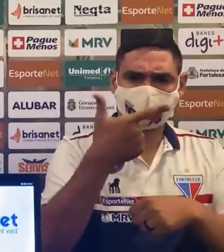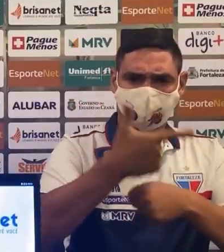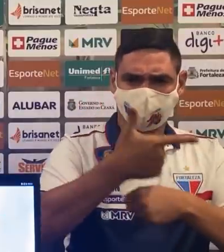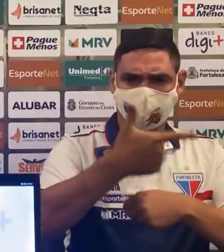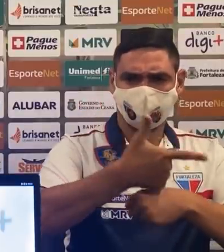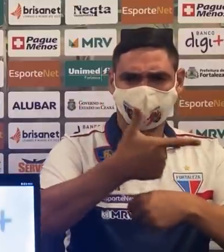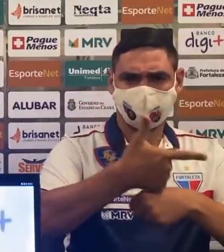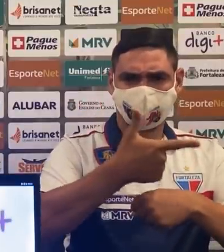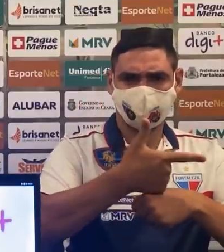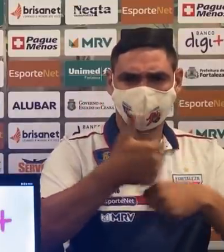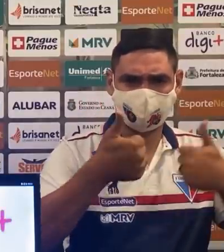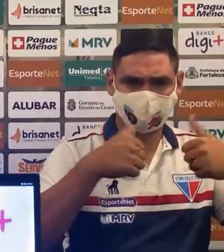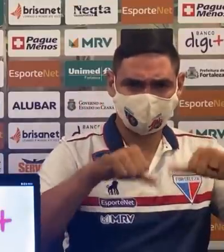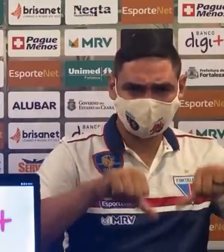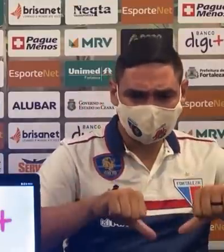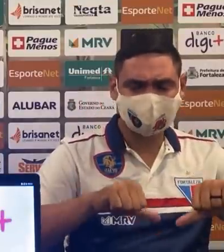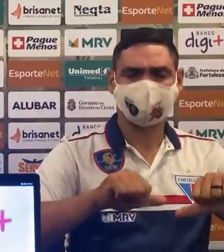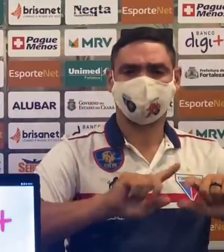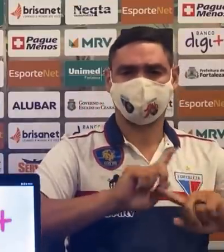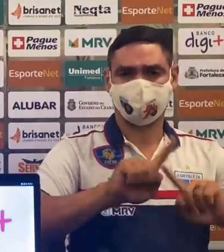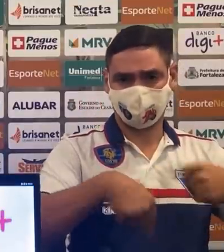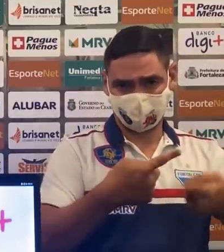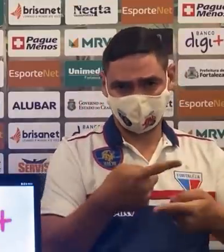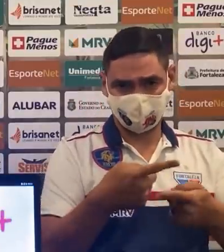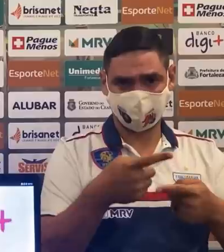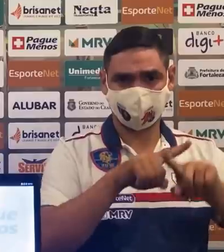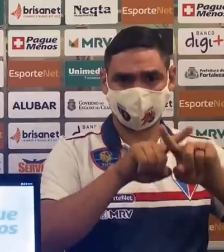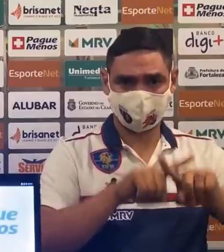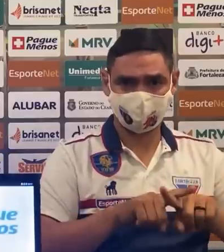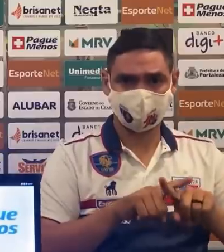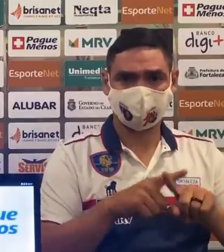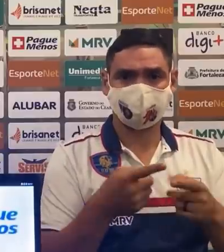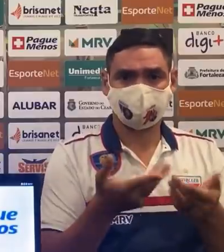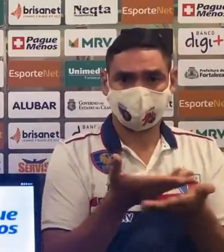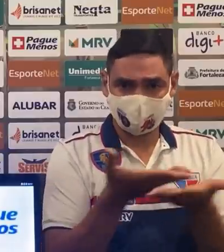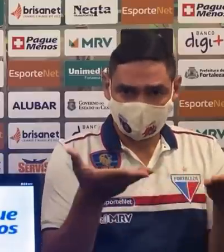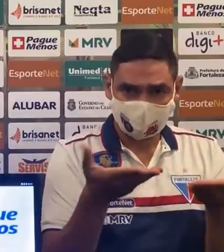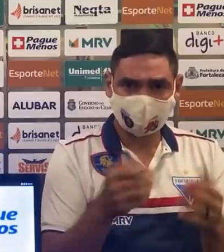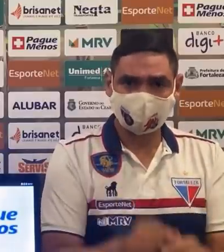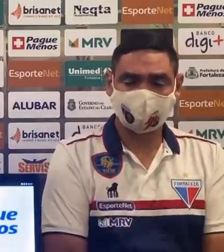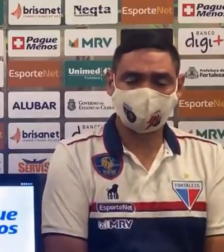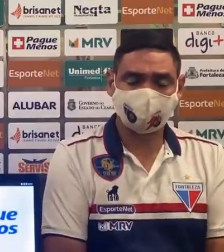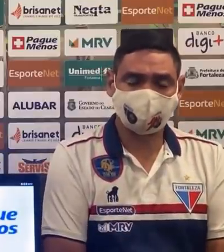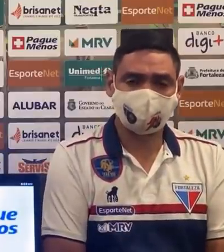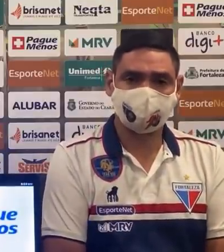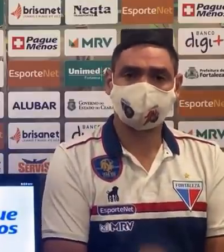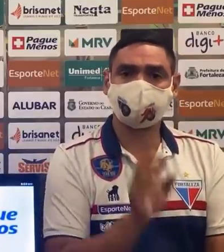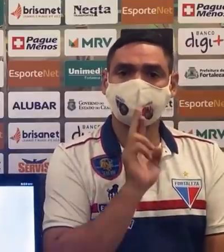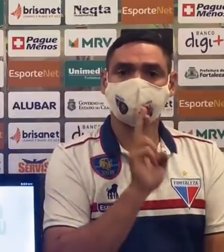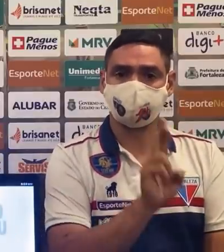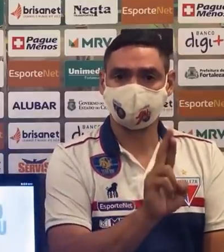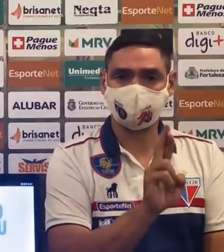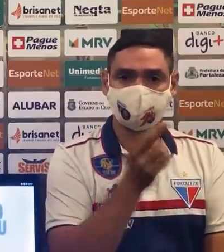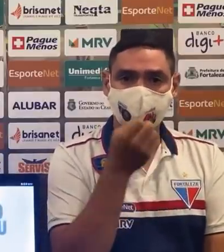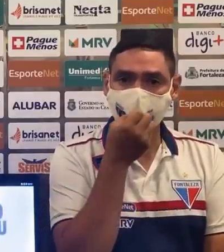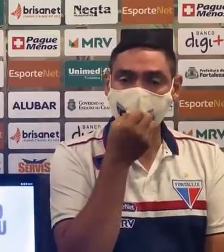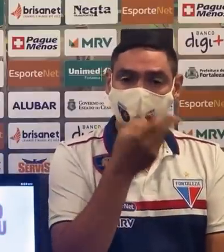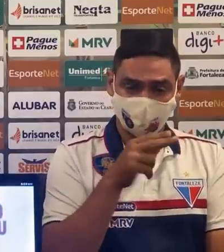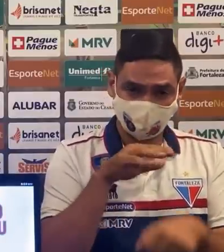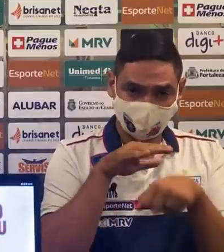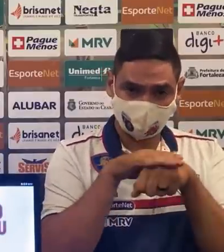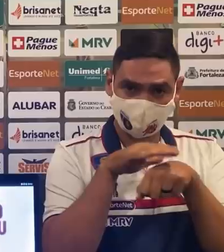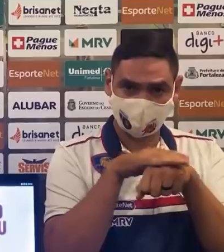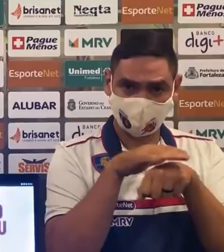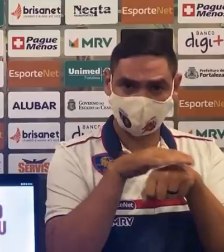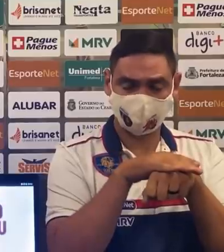rendimento da sua equipe para a continuação da partida? Bom, em relação a boa noite a todos. A primeira pergunta, né?